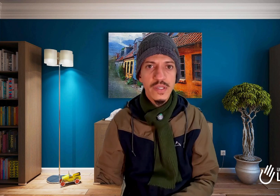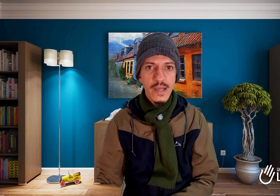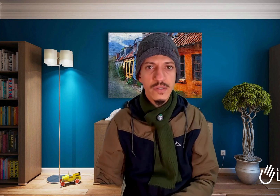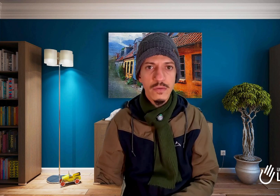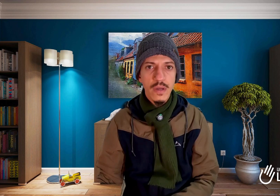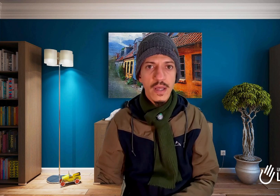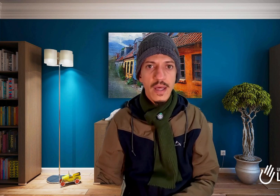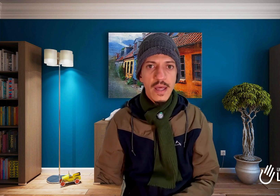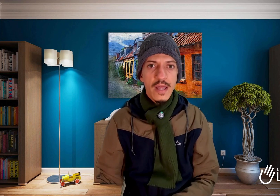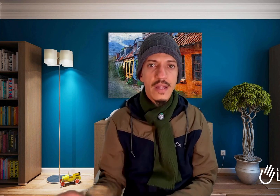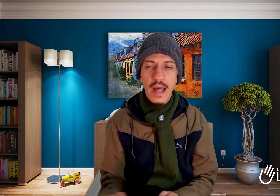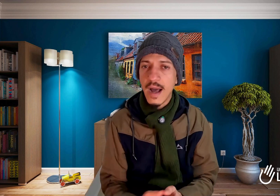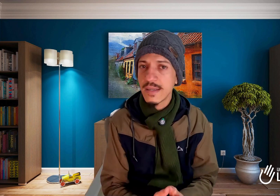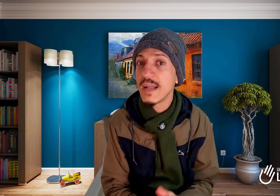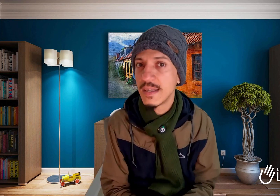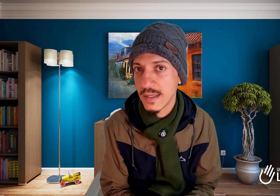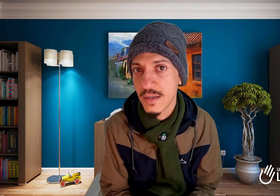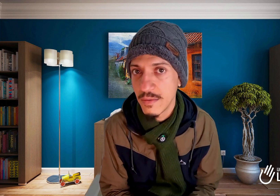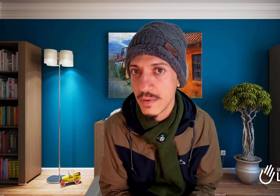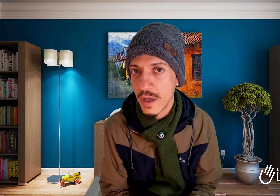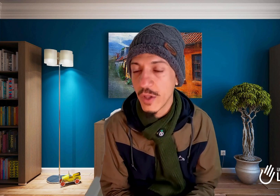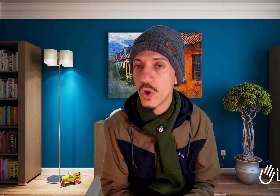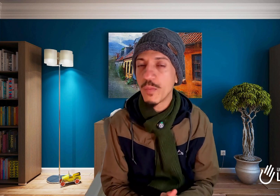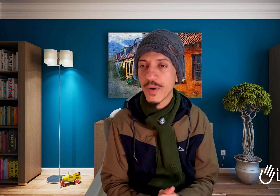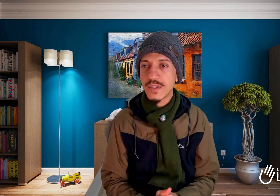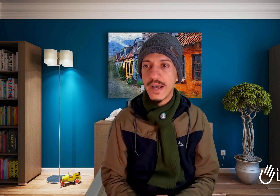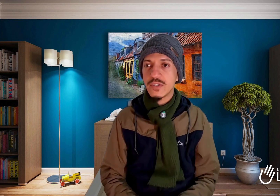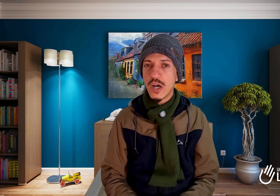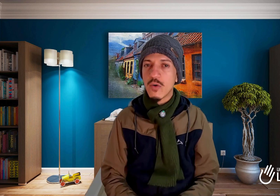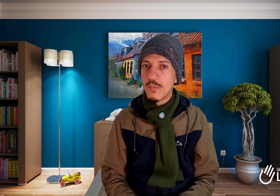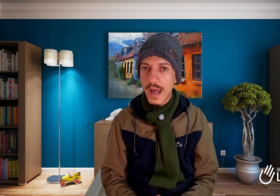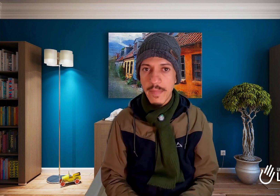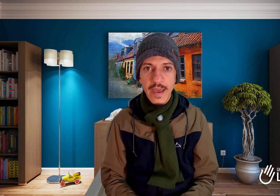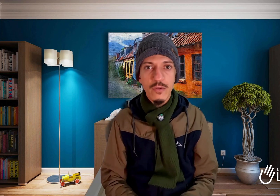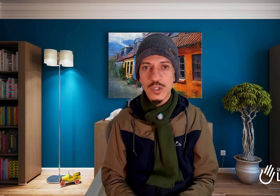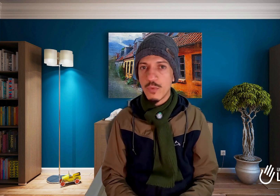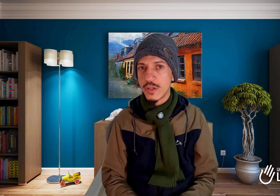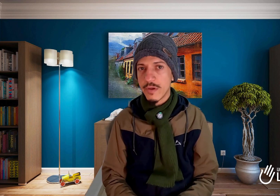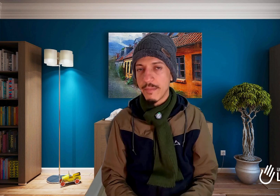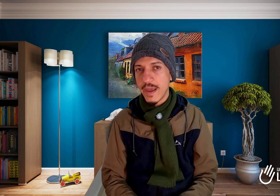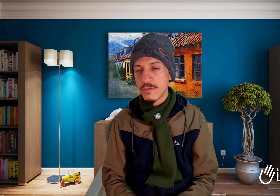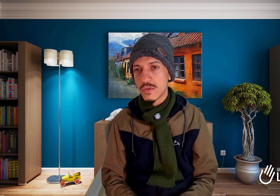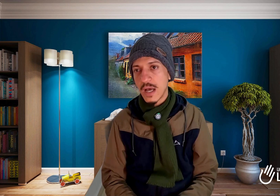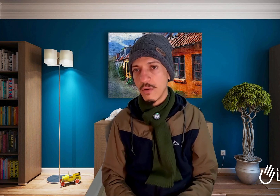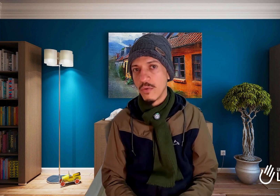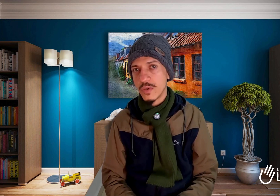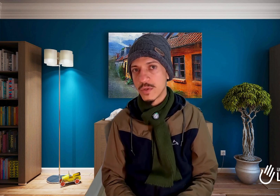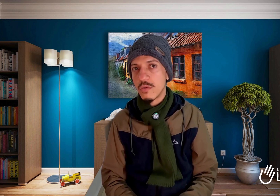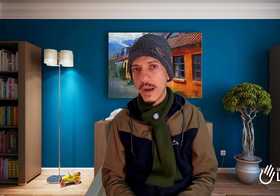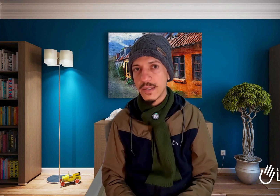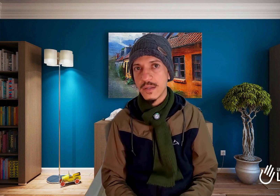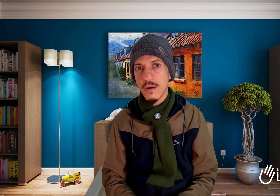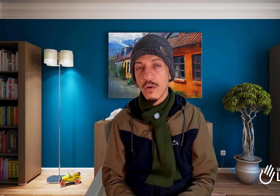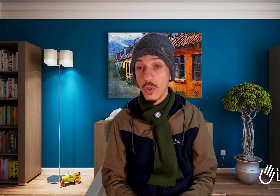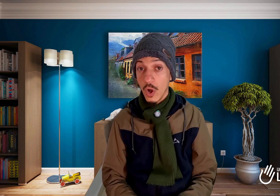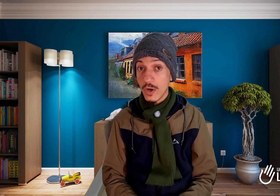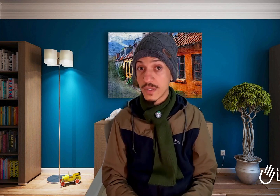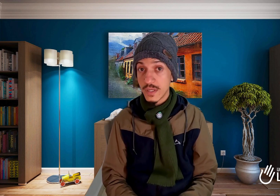processo da sinalização, em todo o processo de acompanhamento, de monitoramento dos alunos e tudo mais. Então, nós